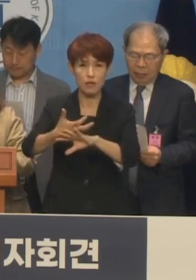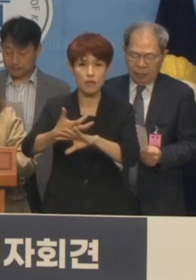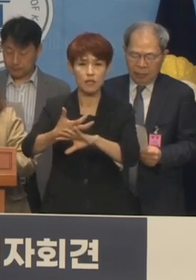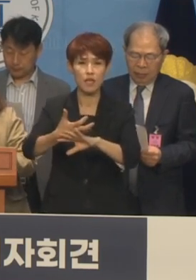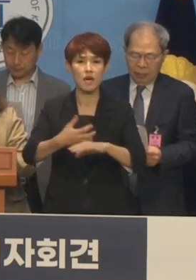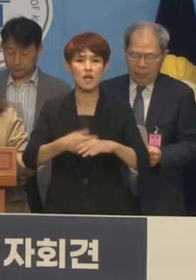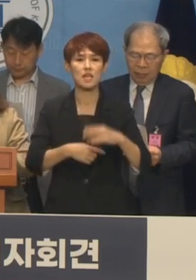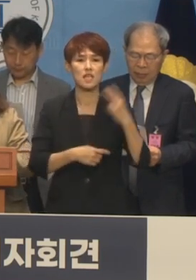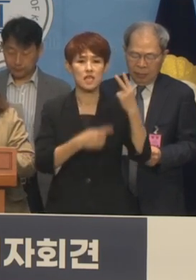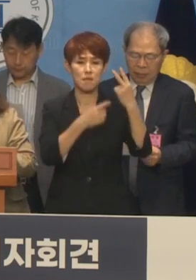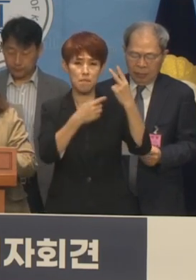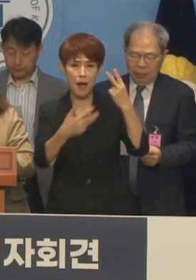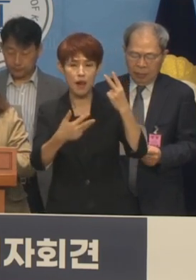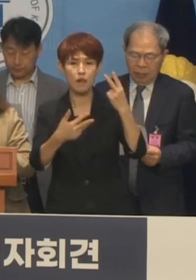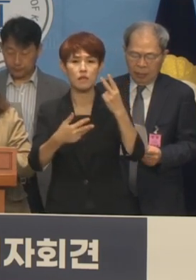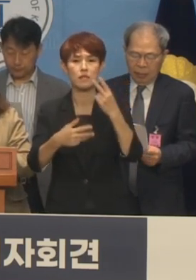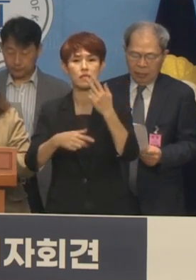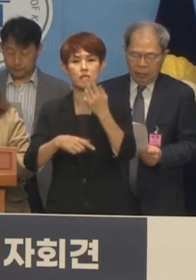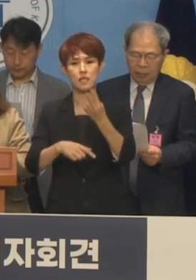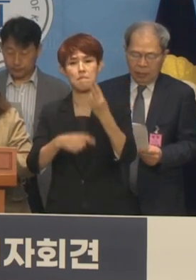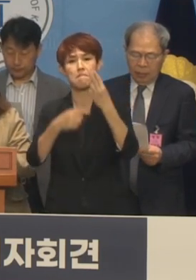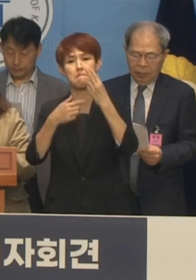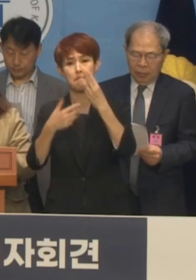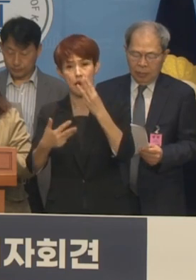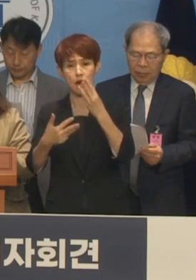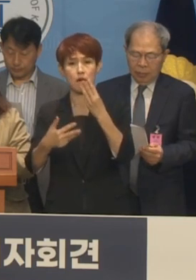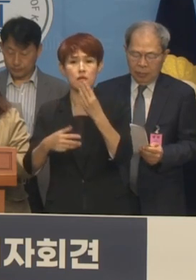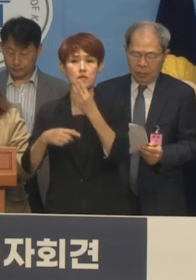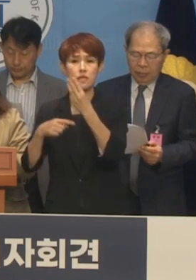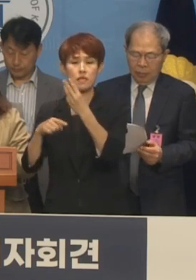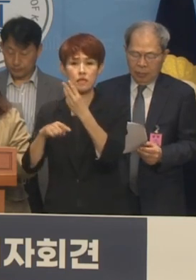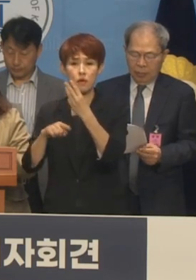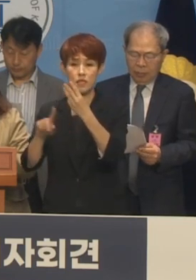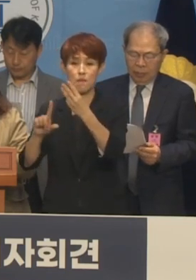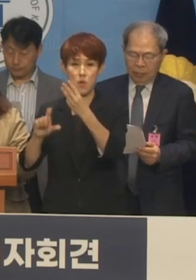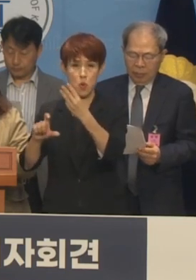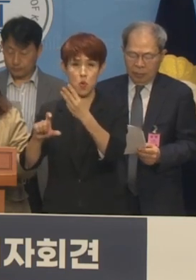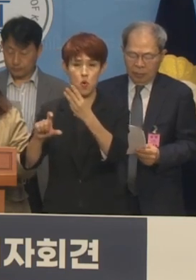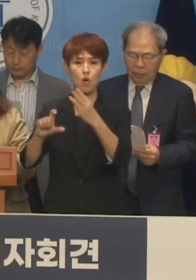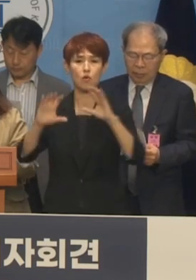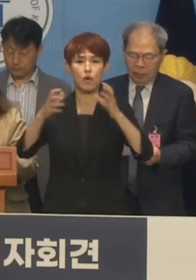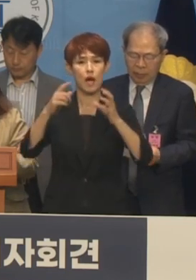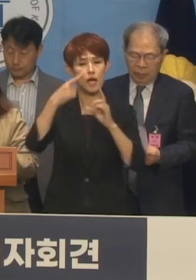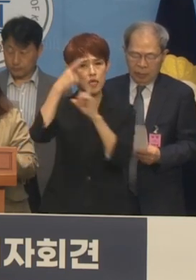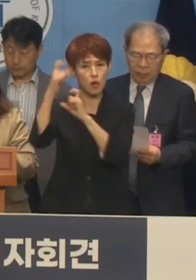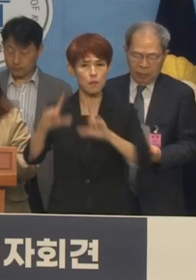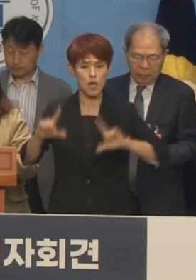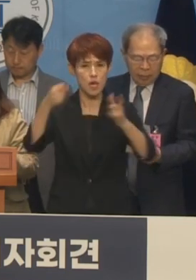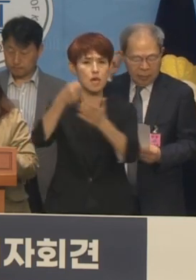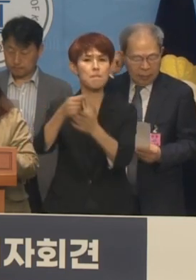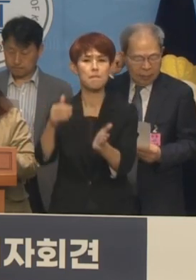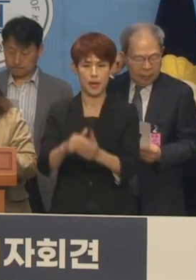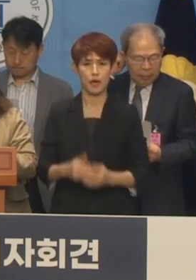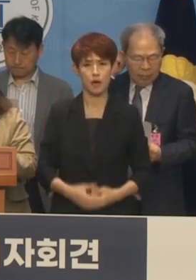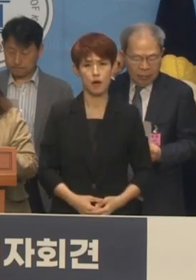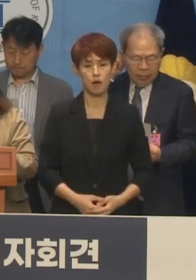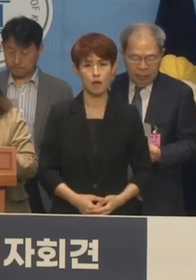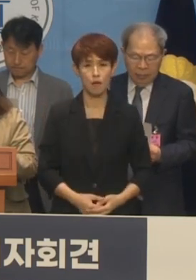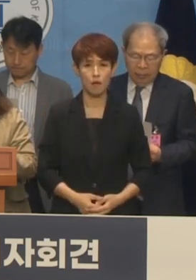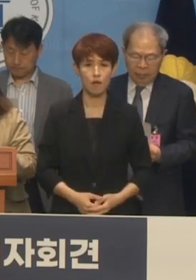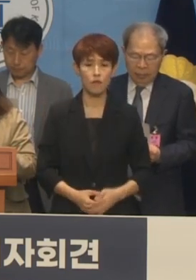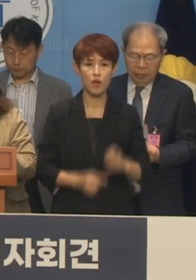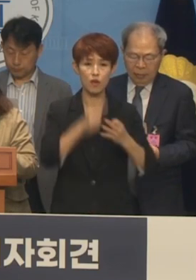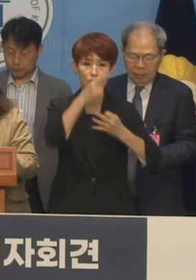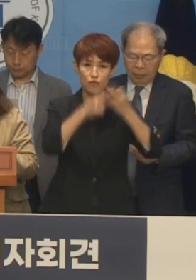228 민주운동, 38 민주의거, 3.15 의거로 격상시켜 국가기념일로 지정해 기념하고 있다. 그런데